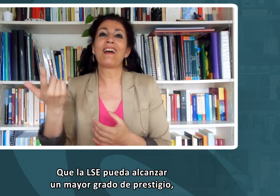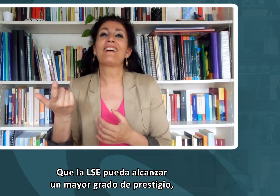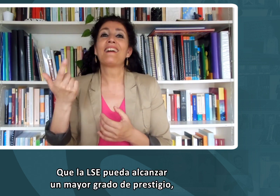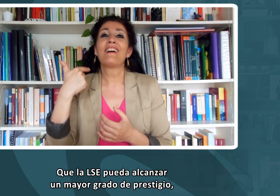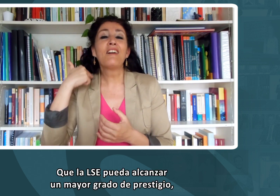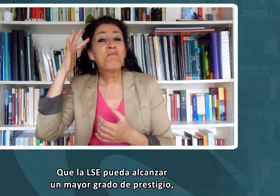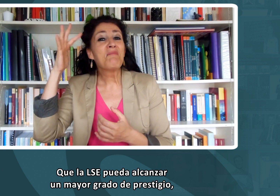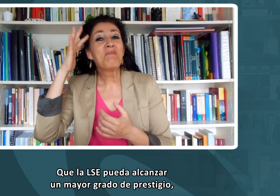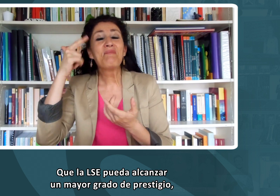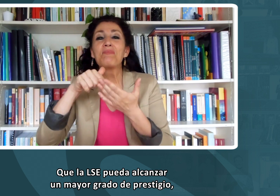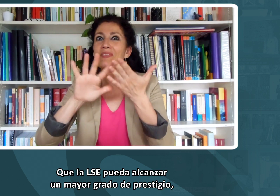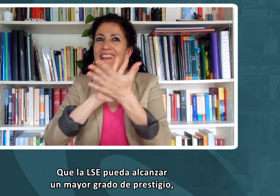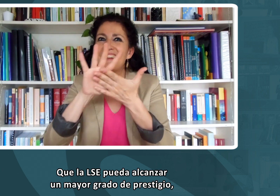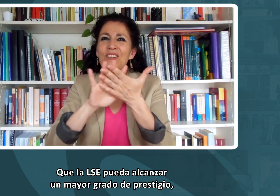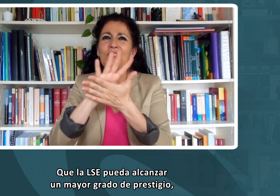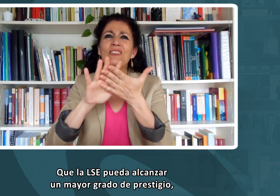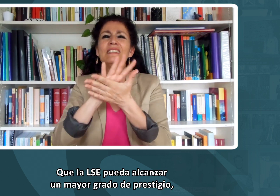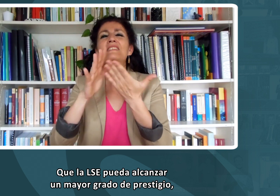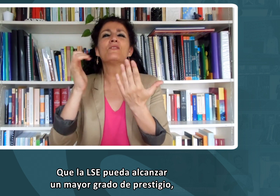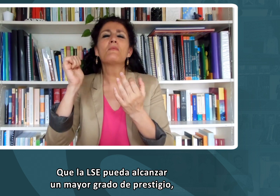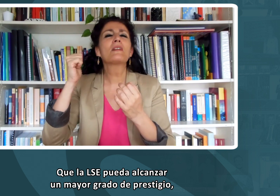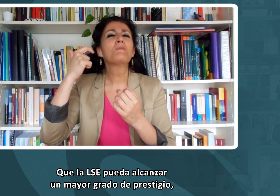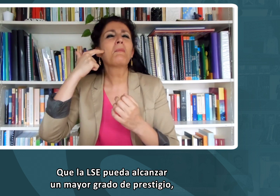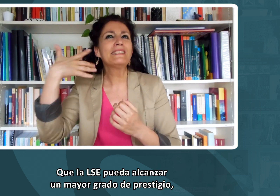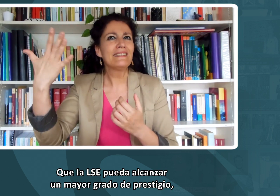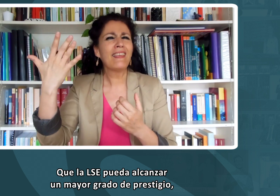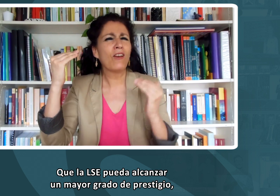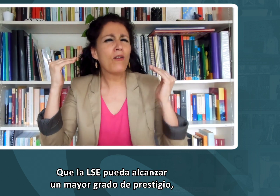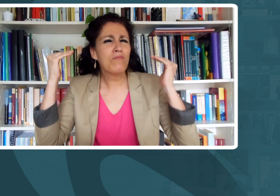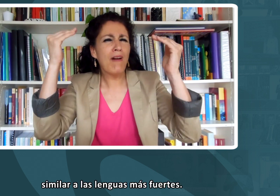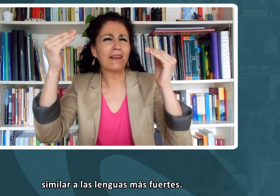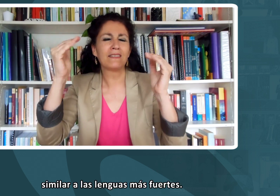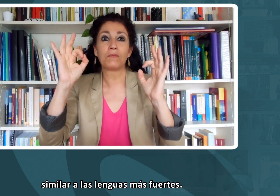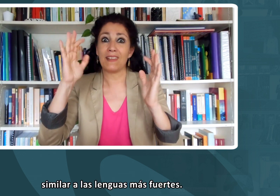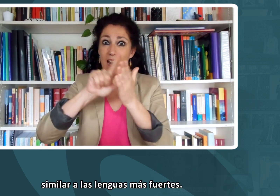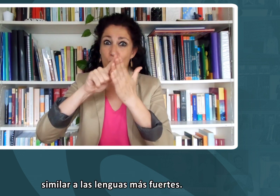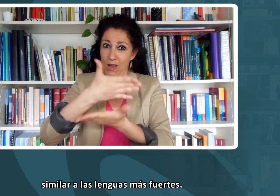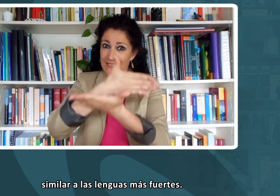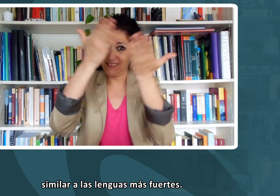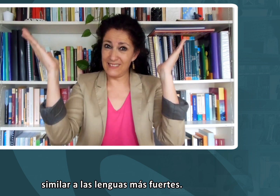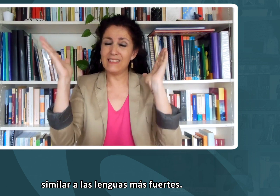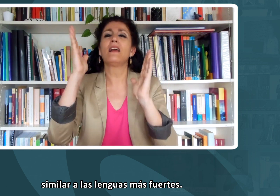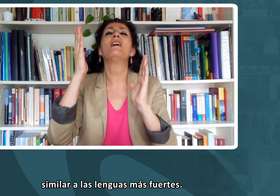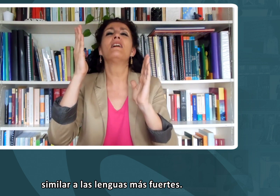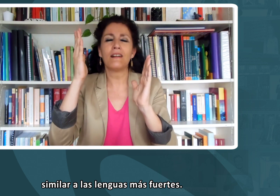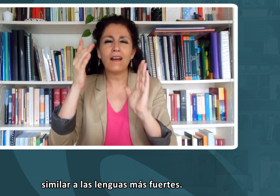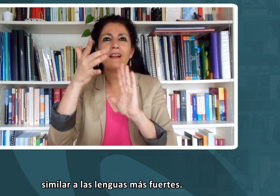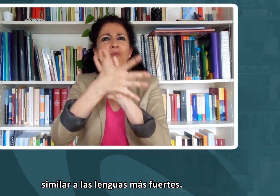Que la LSE pueda alcanzar un mayor grado de prestigio, similar a las lenguas más fuertes.